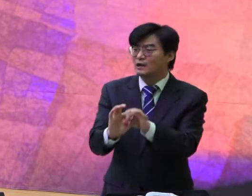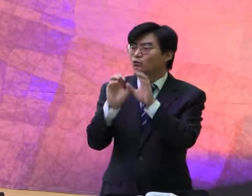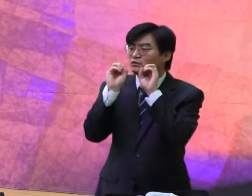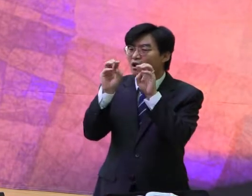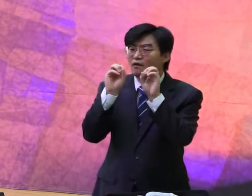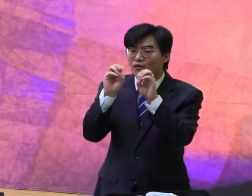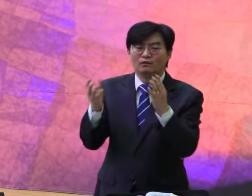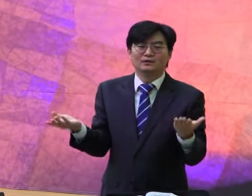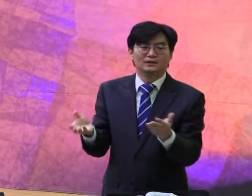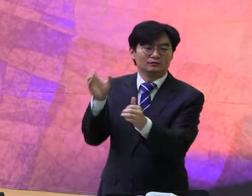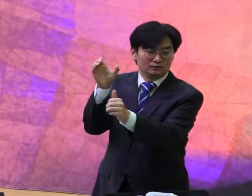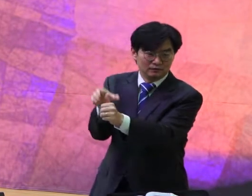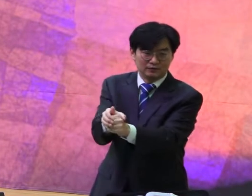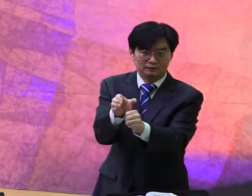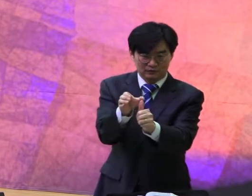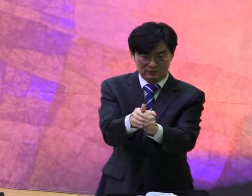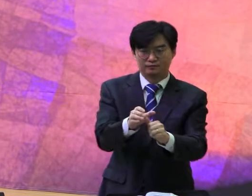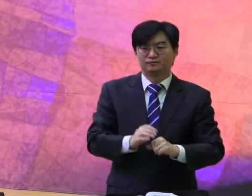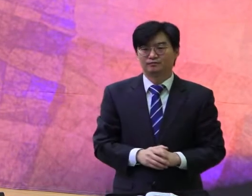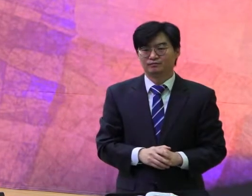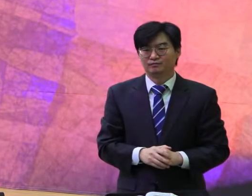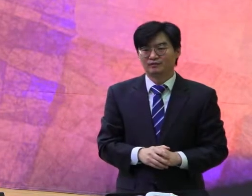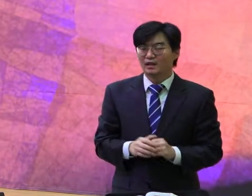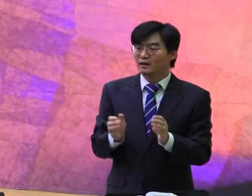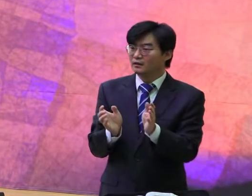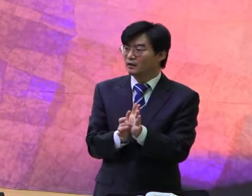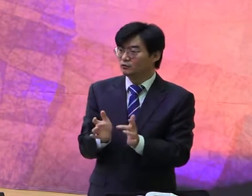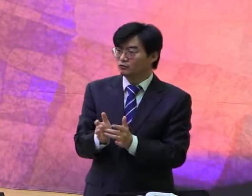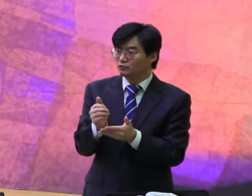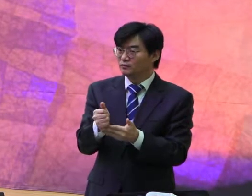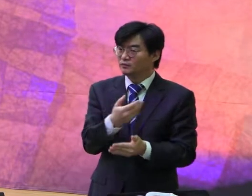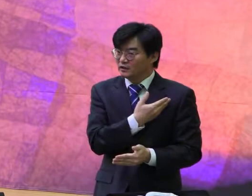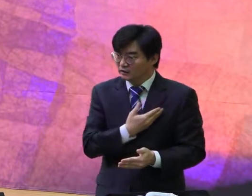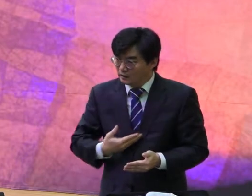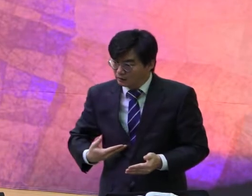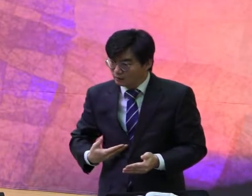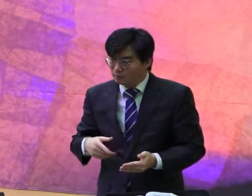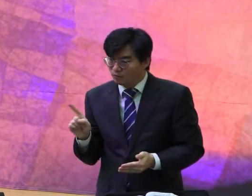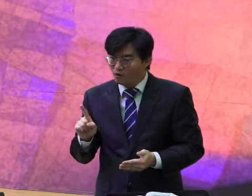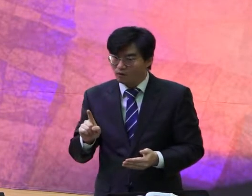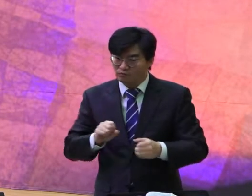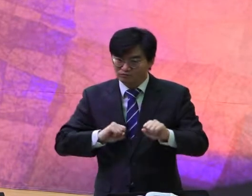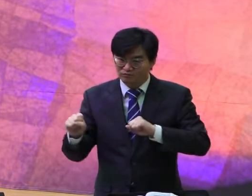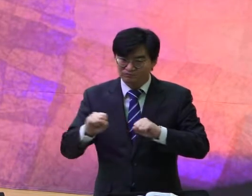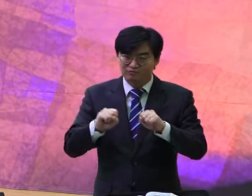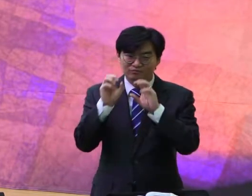중에 많은 사람들이 십자가에 달려서 순교하게 됐습니다.